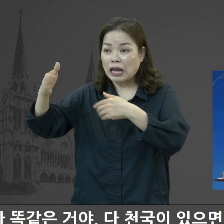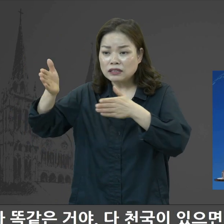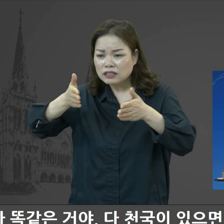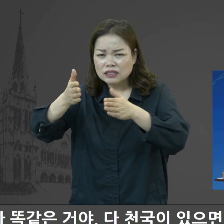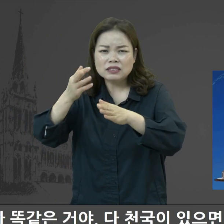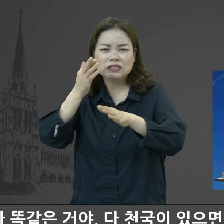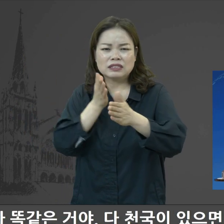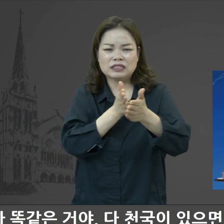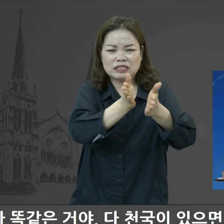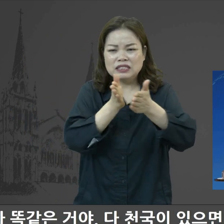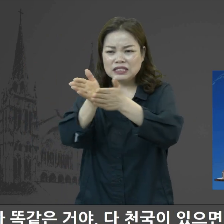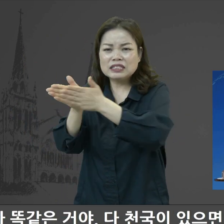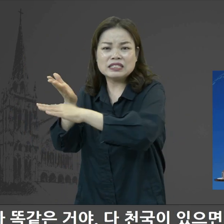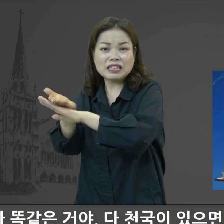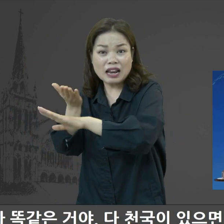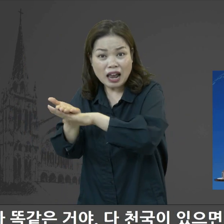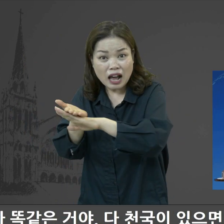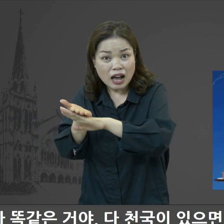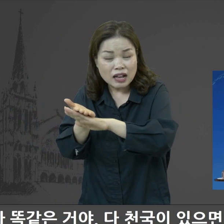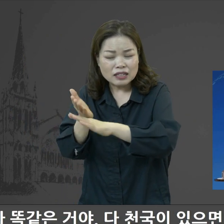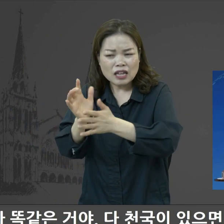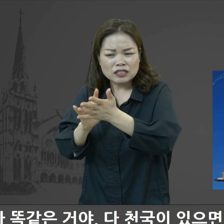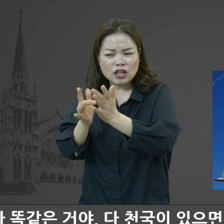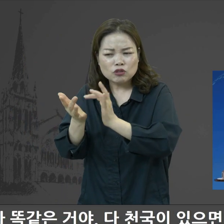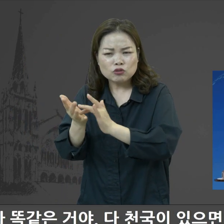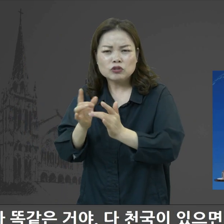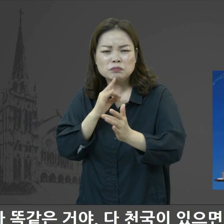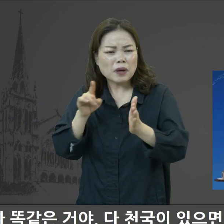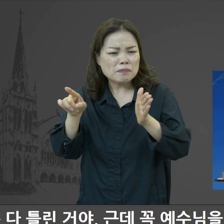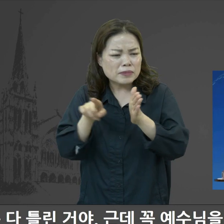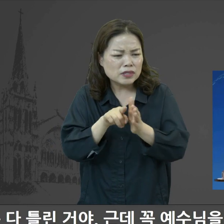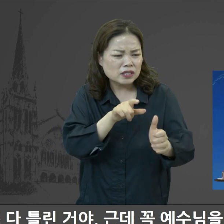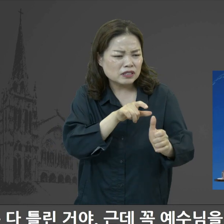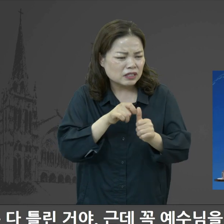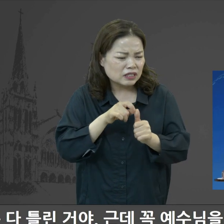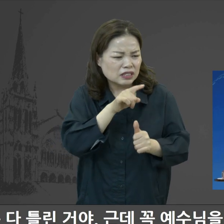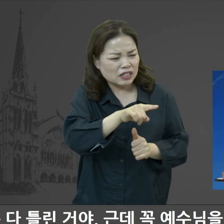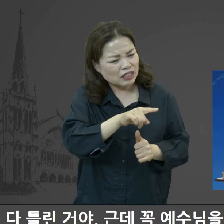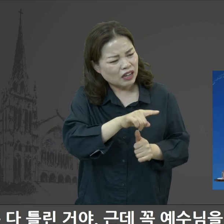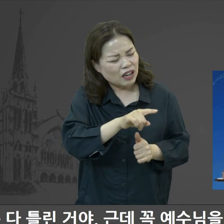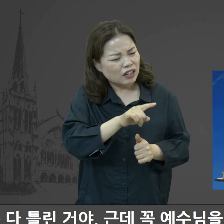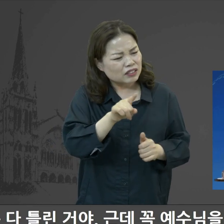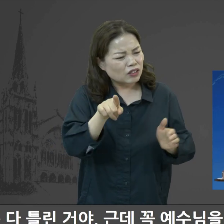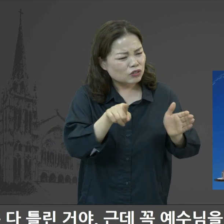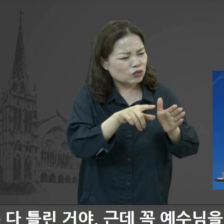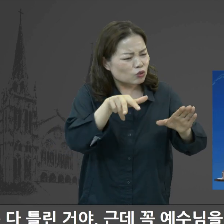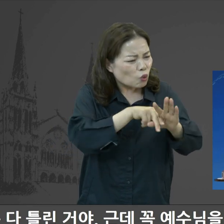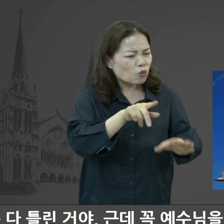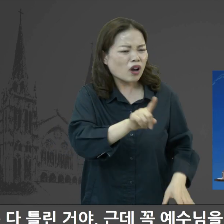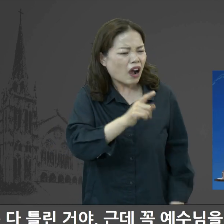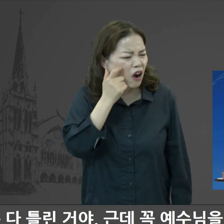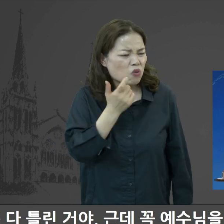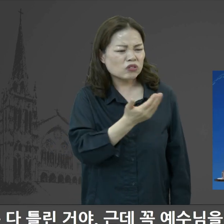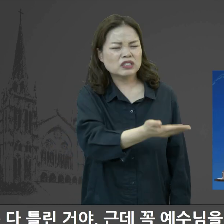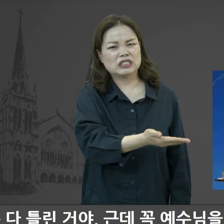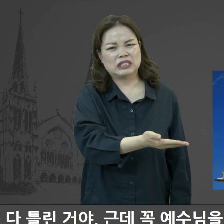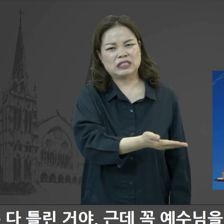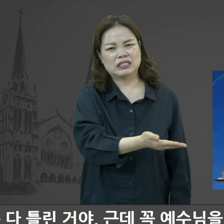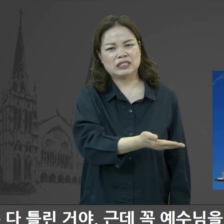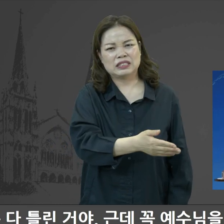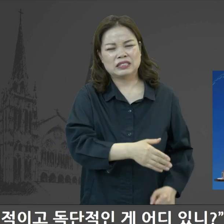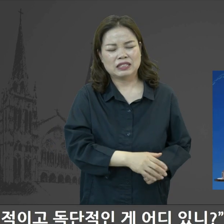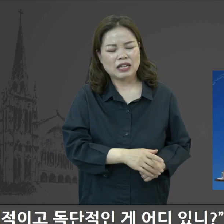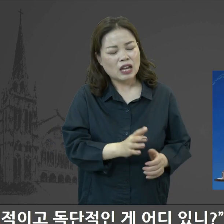다 틀린 거야. 근데 꼭 예수님만 믿어야 구원받는다라는 그런 이기적이고 독단적인 게 어딨니? 제가 그랬어요. 그러면서